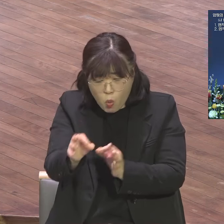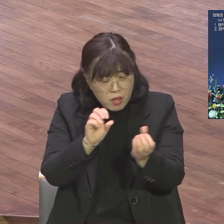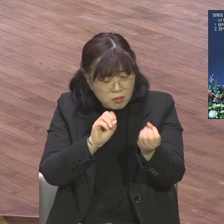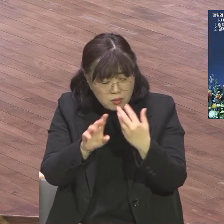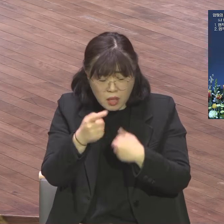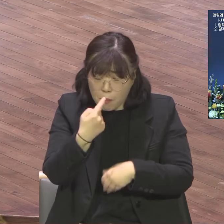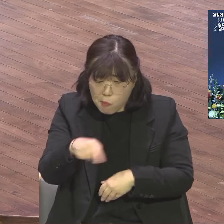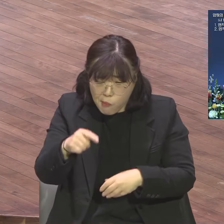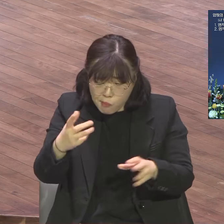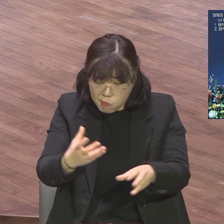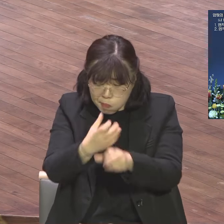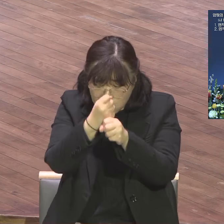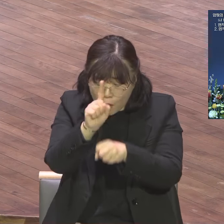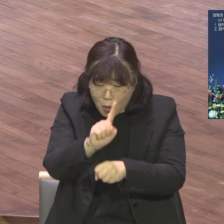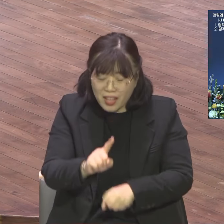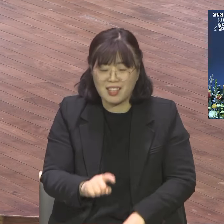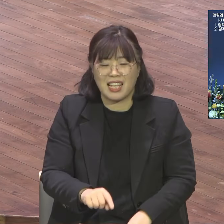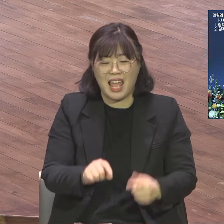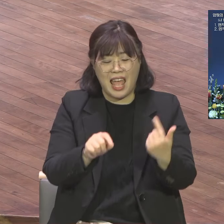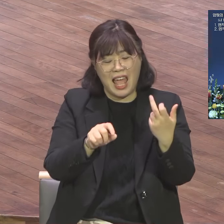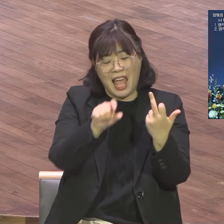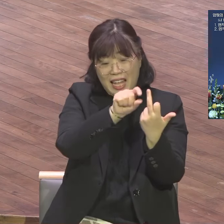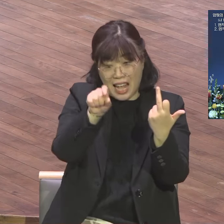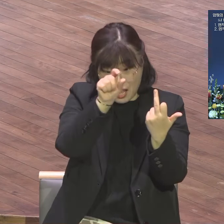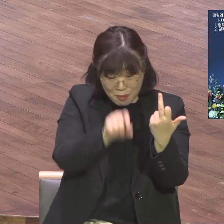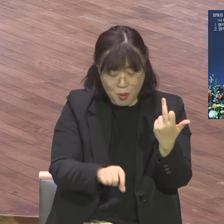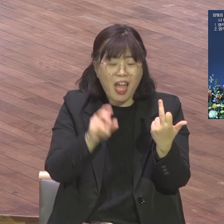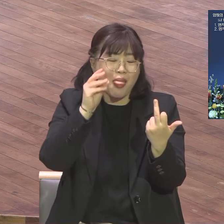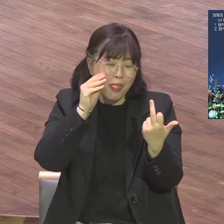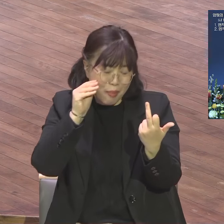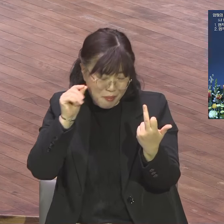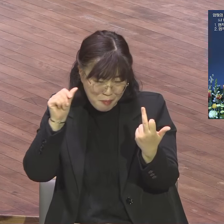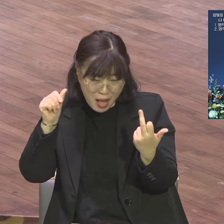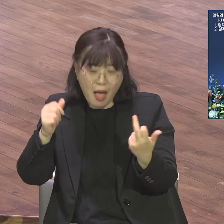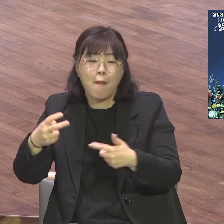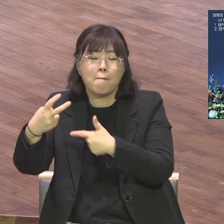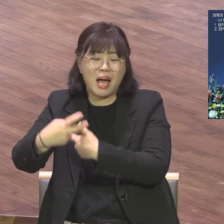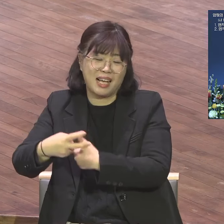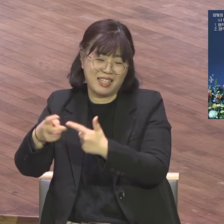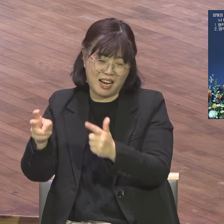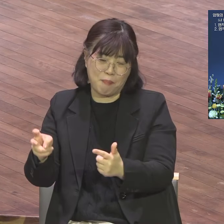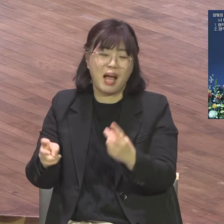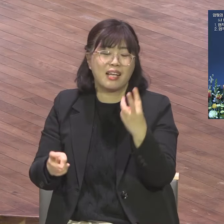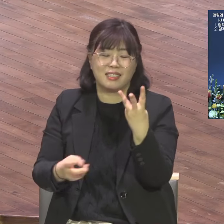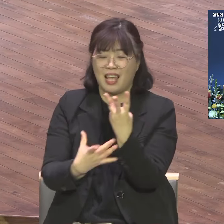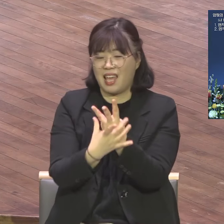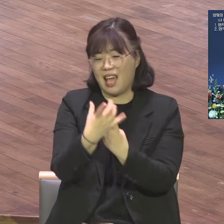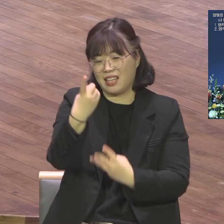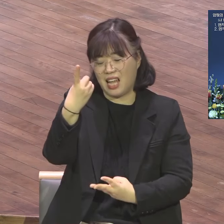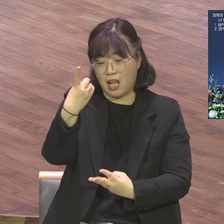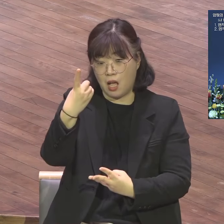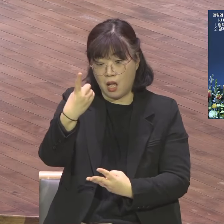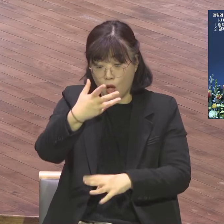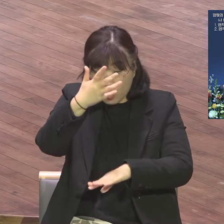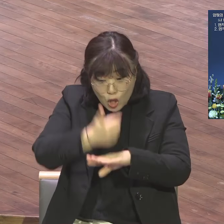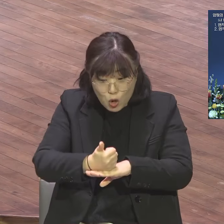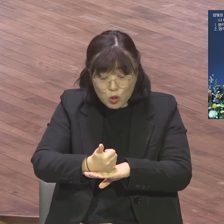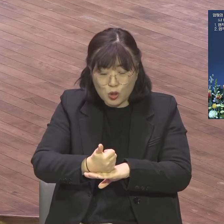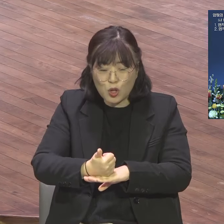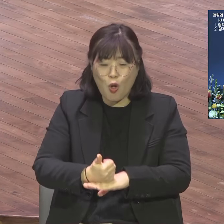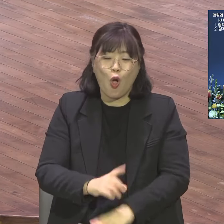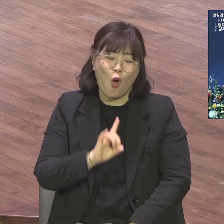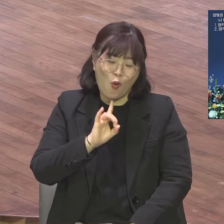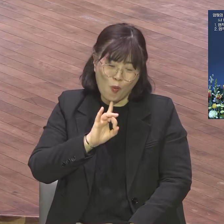마가다락방이에요. 이 언약이요. 이게 무슨 말입니까? 오직 그리스도, 오직 하나님 나라, 오직 성령 충만. 이 삼오직의